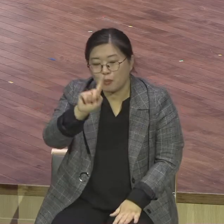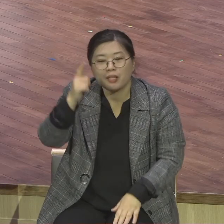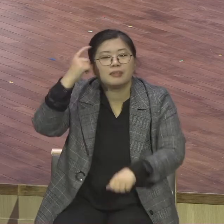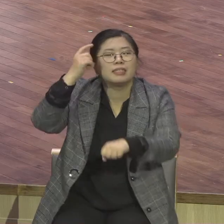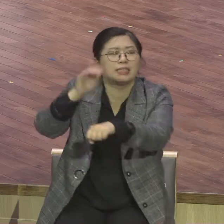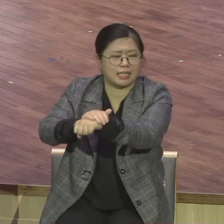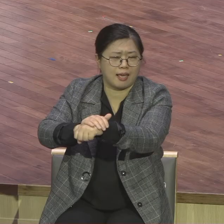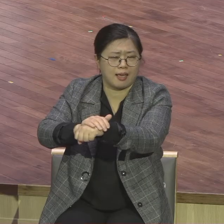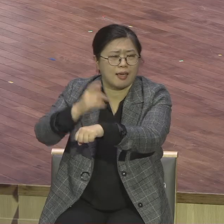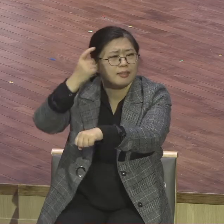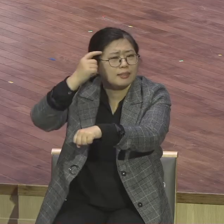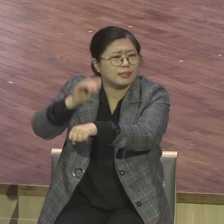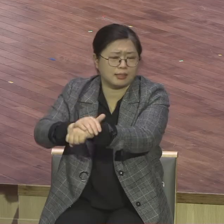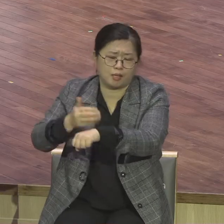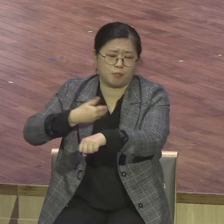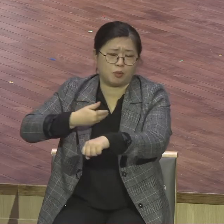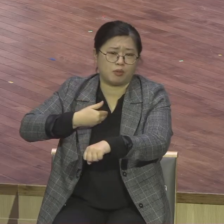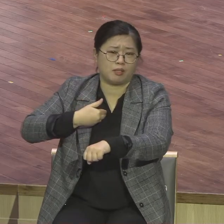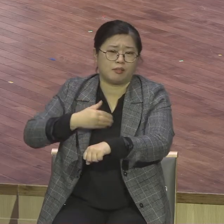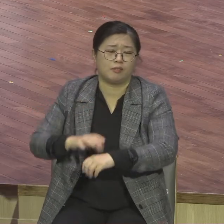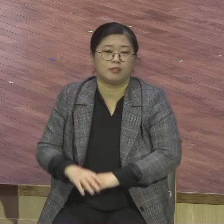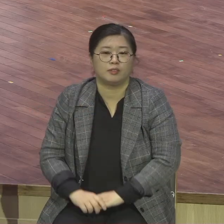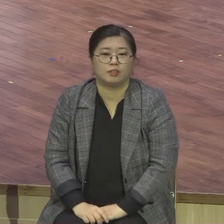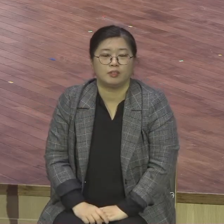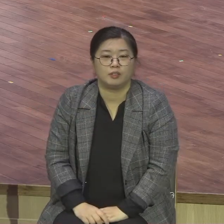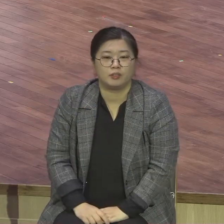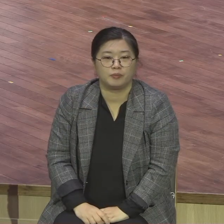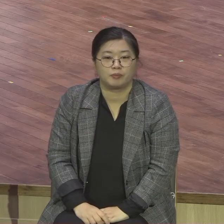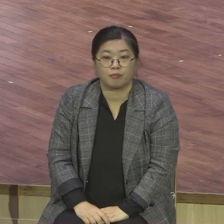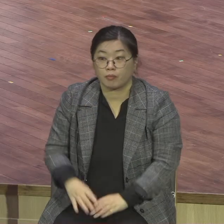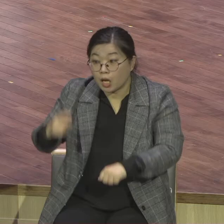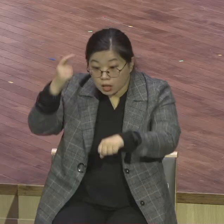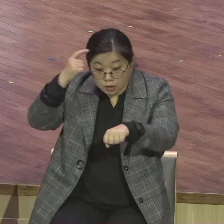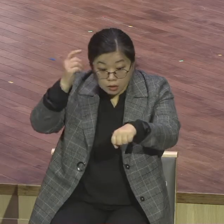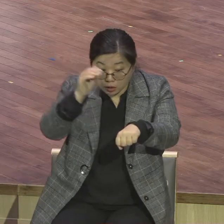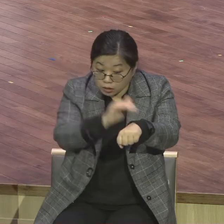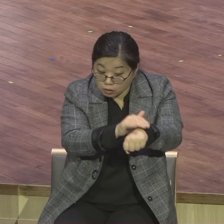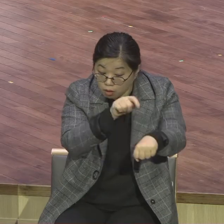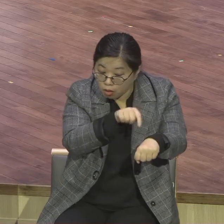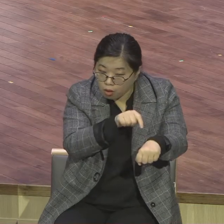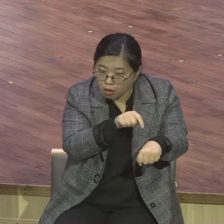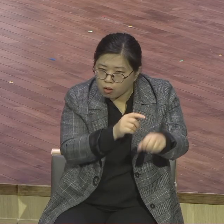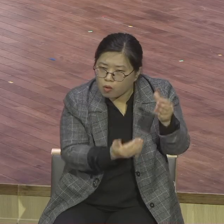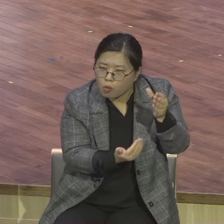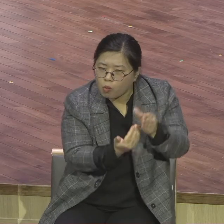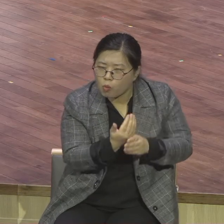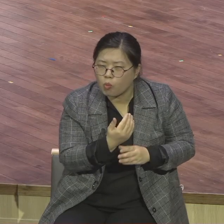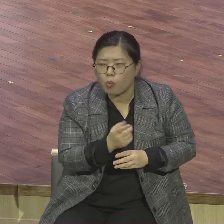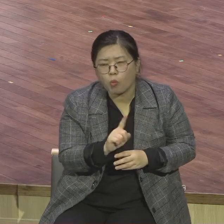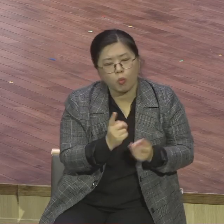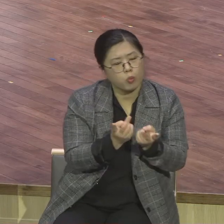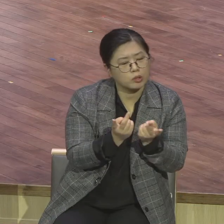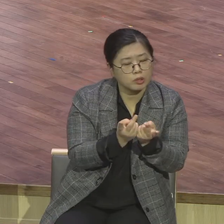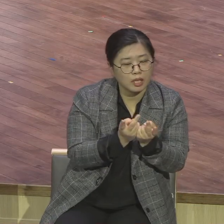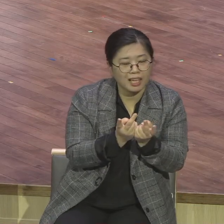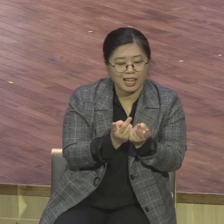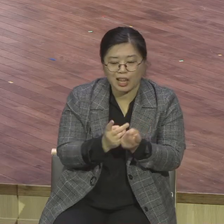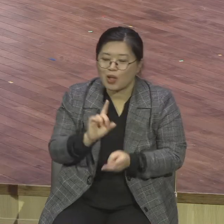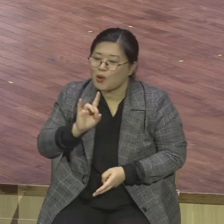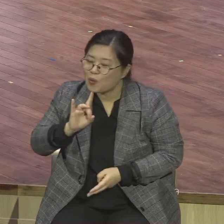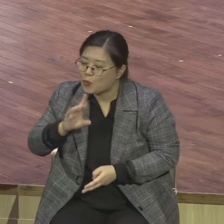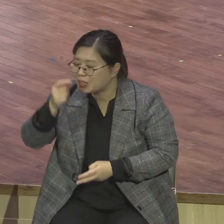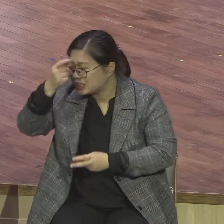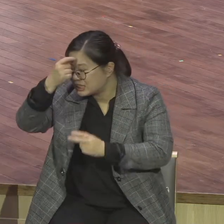지혜다 지혜. 그 지혜는 어디서 오느냐? 오직 기도에서 온다 그랬어요. 기도, 기도하면 하나님